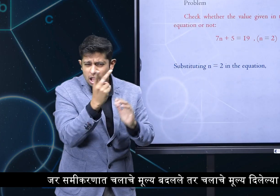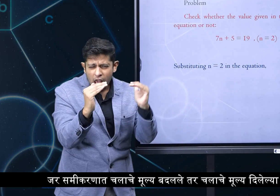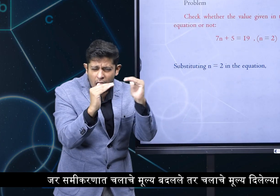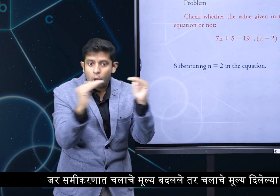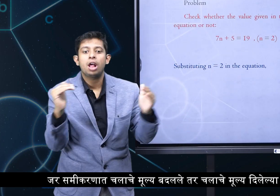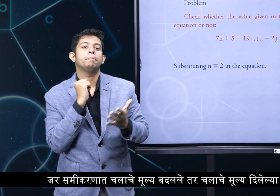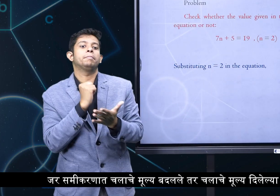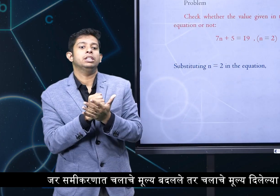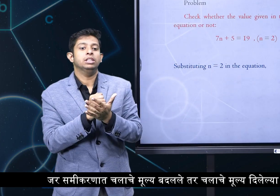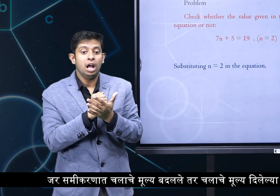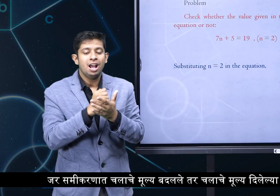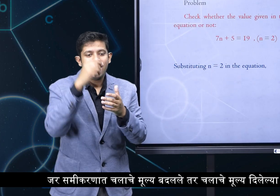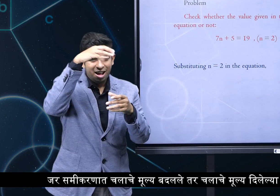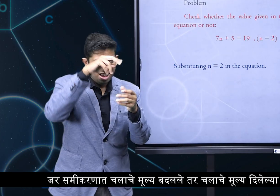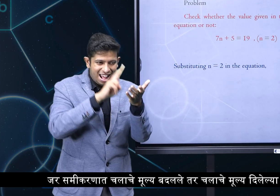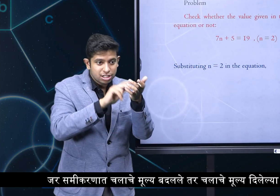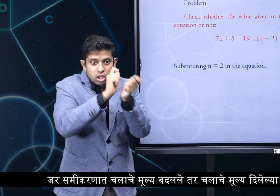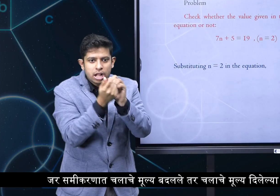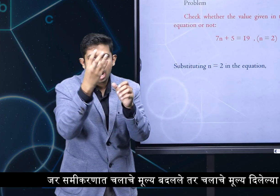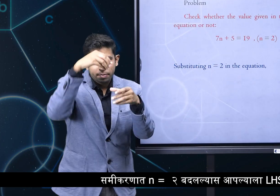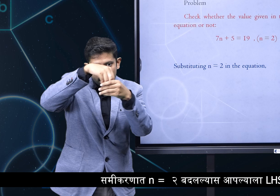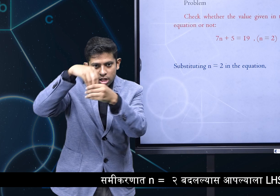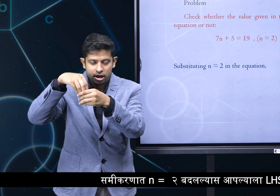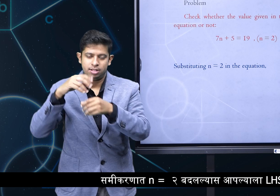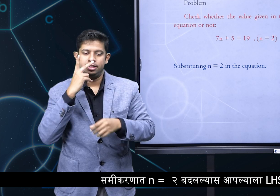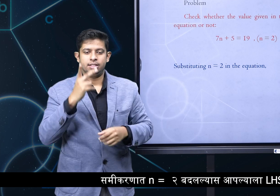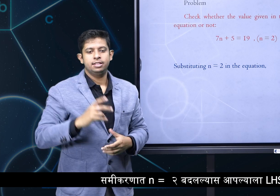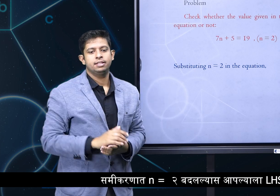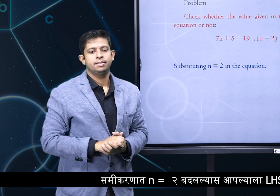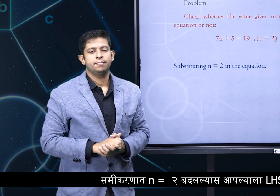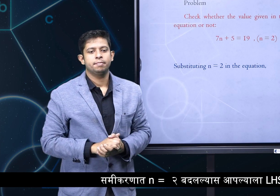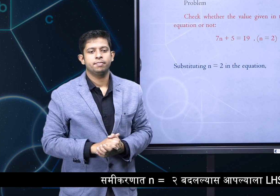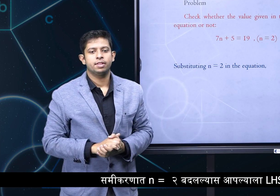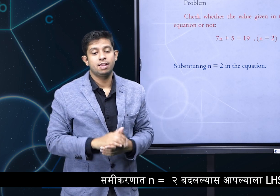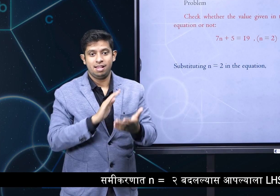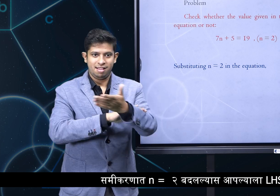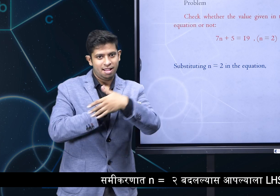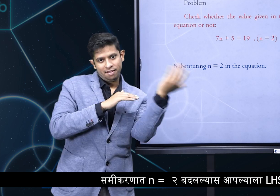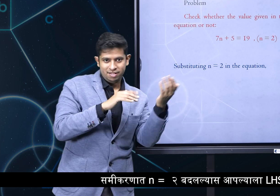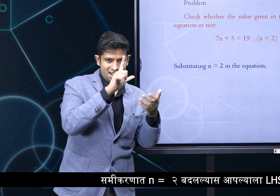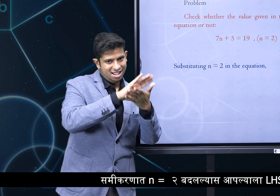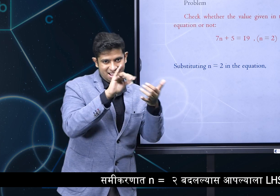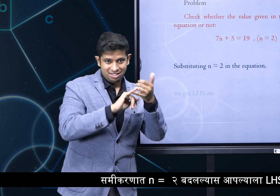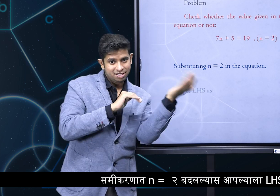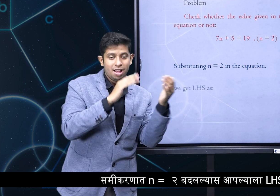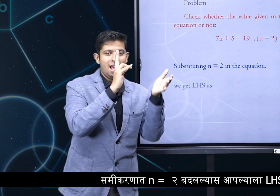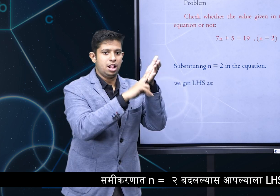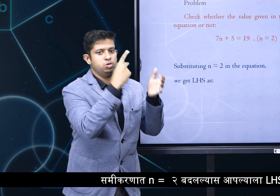दिलेल्या समीकरणाचे समाधान आहे. समीकरणात n equals to 2 बदलल्यास आपल्याला LHS असं मिळते.